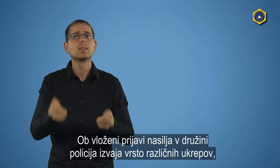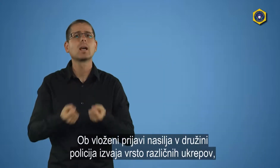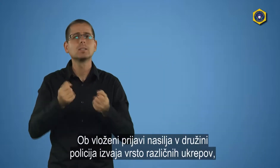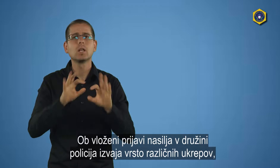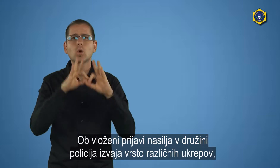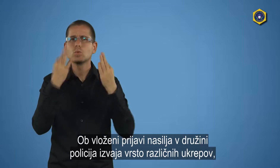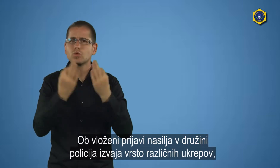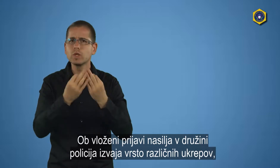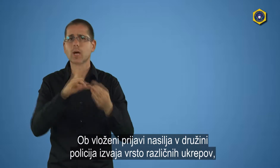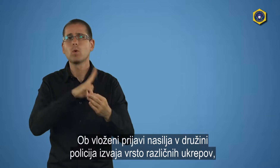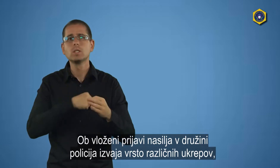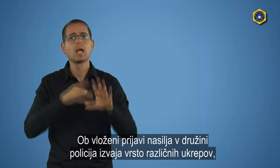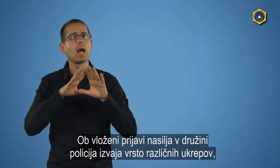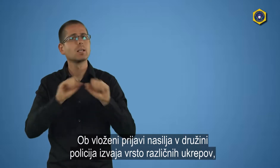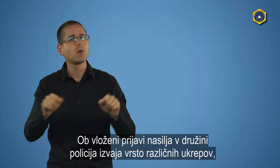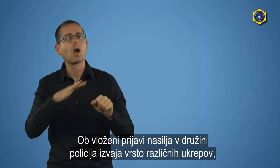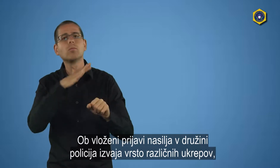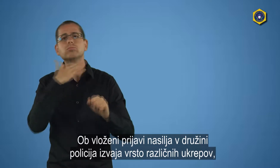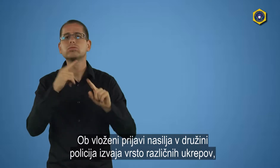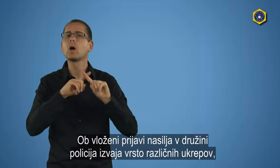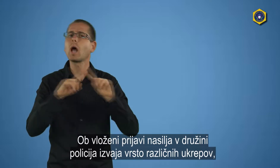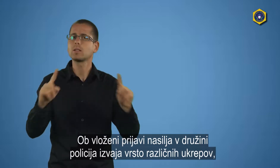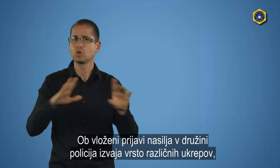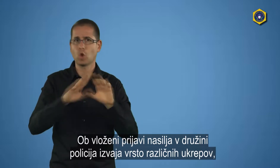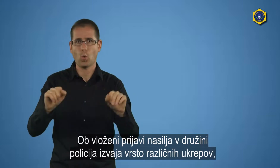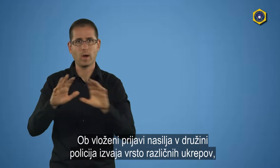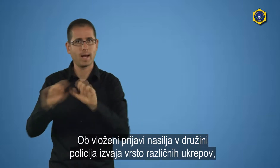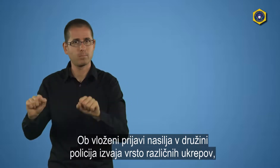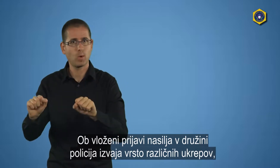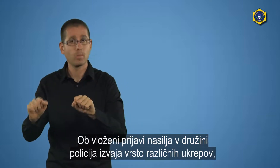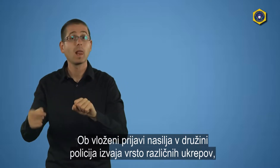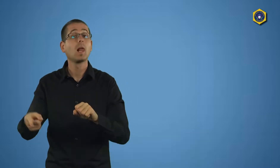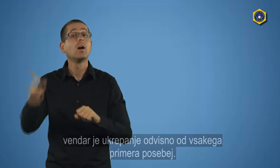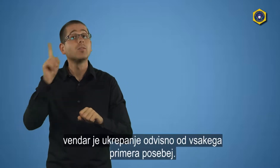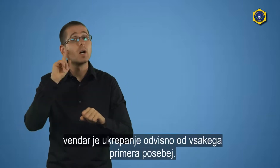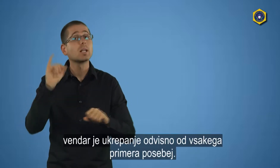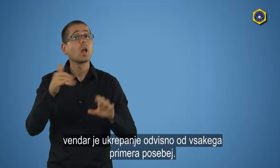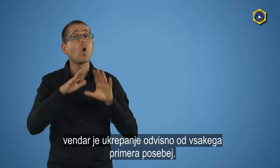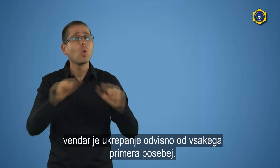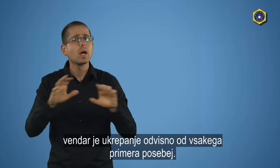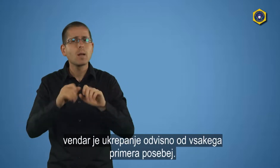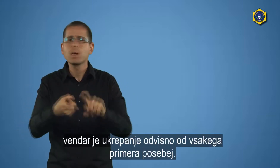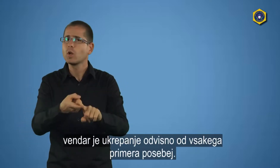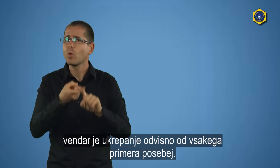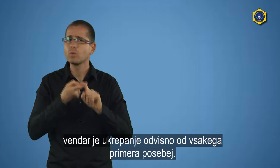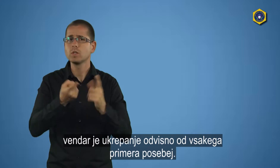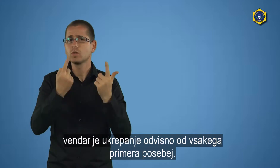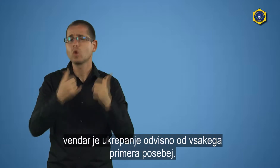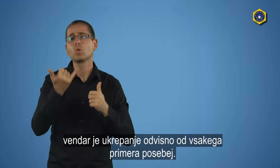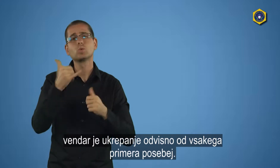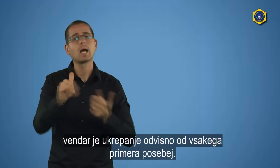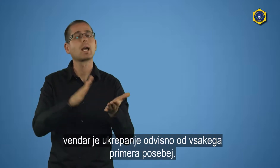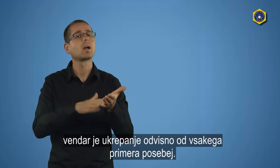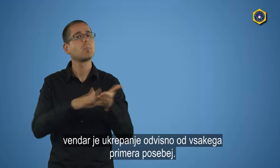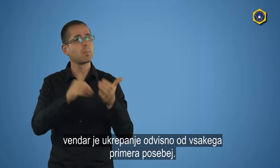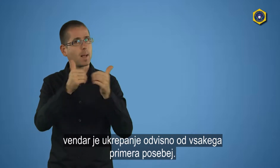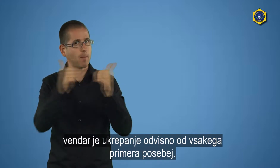družini policija izvaja vrsto različnih ukrepov, vendar je ukrepanje odvisno od vsakega primera posebej.